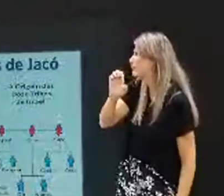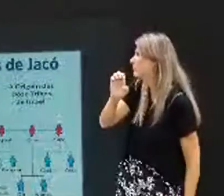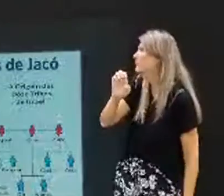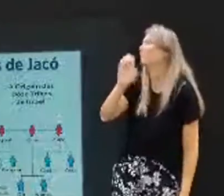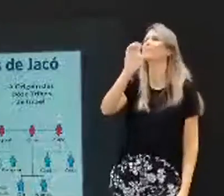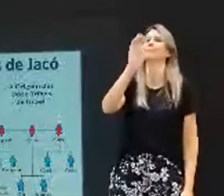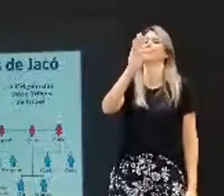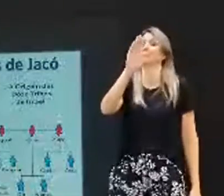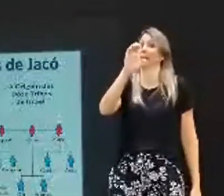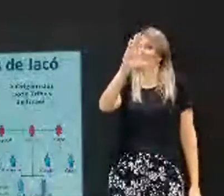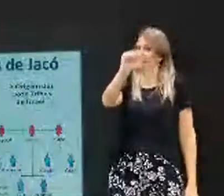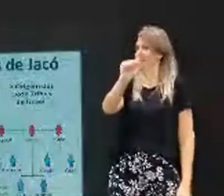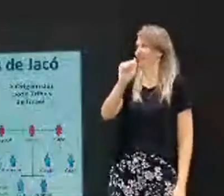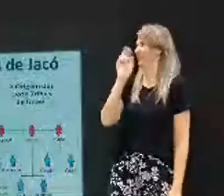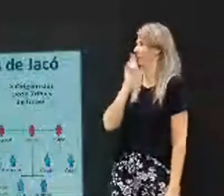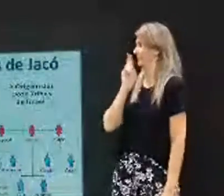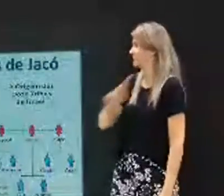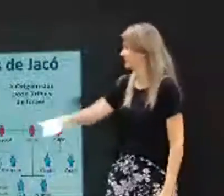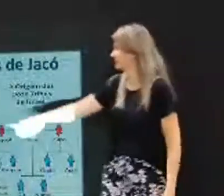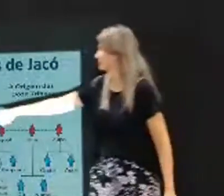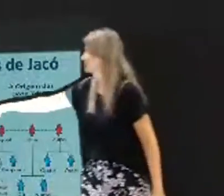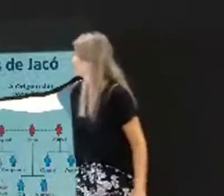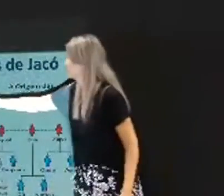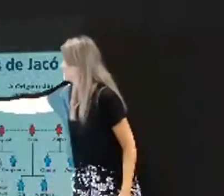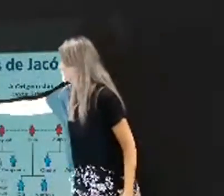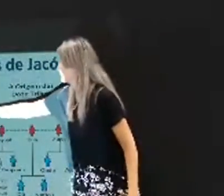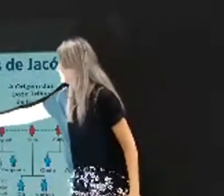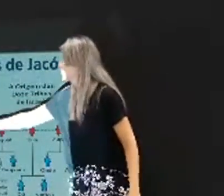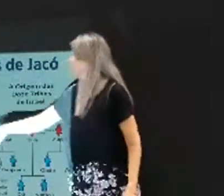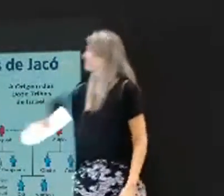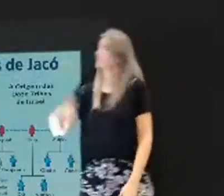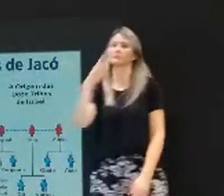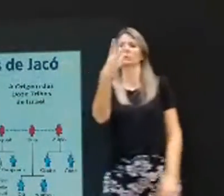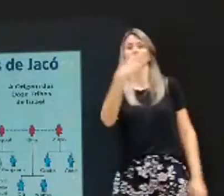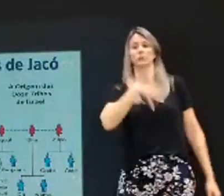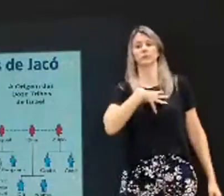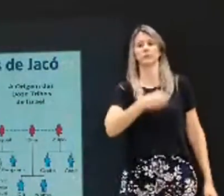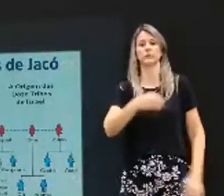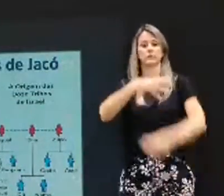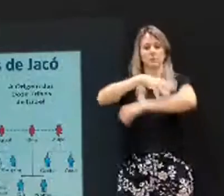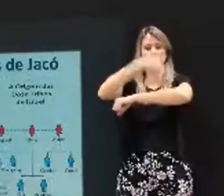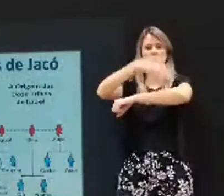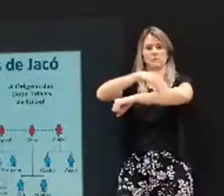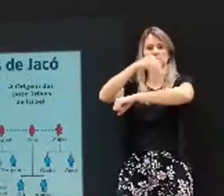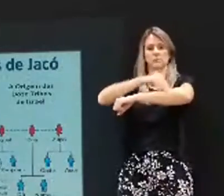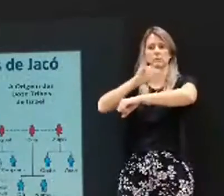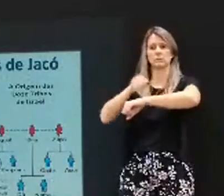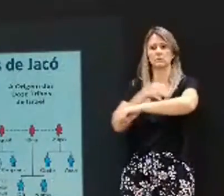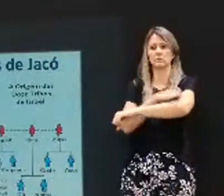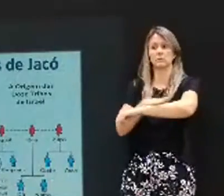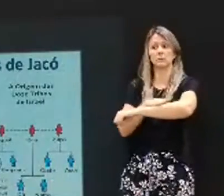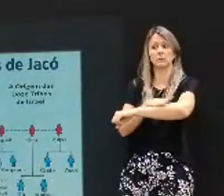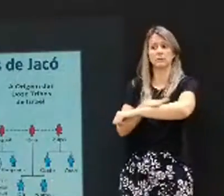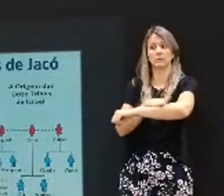Deixa eu ver. Rebeca. Esse sinal. Isaac casou com Rebeca, tiveram 2 filhos.